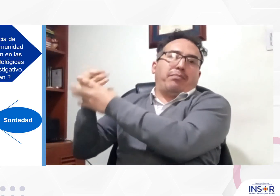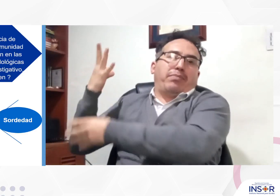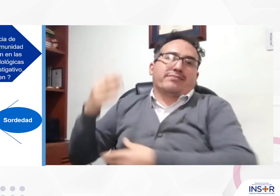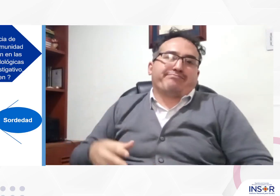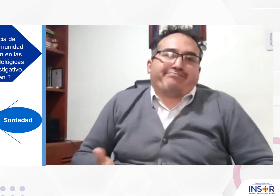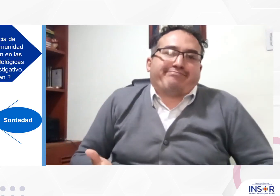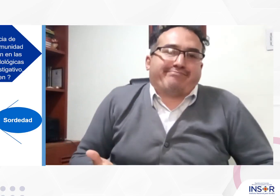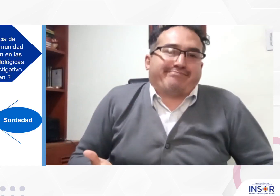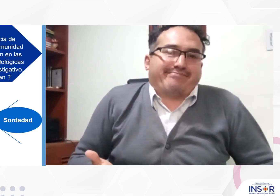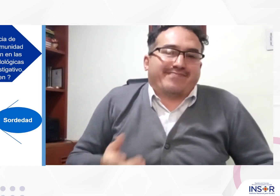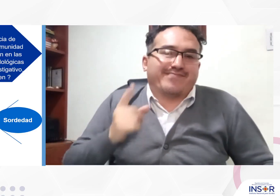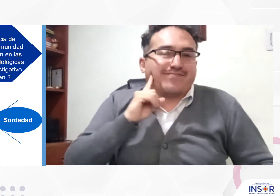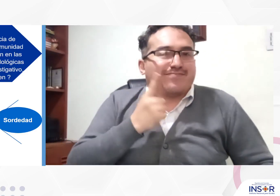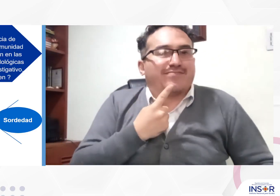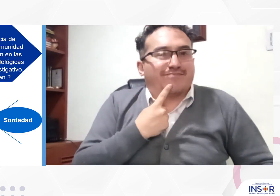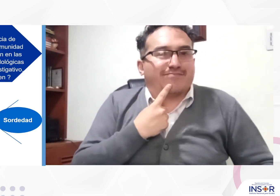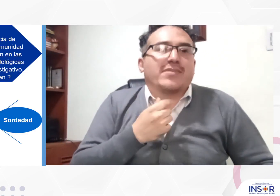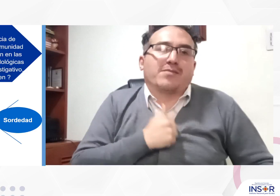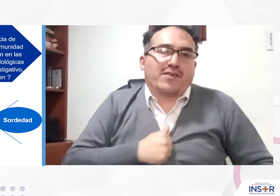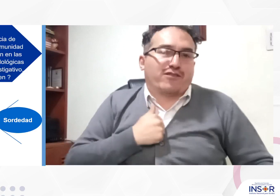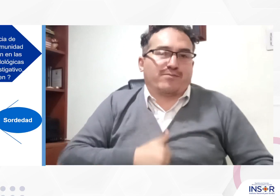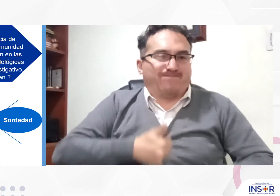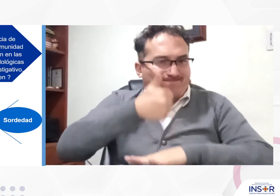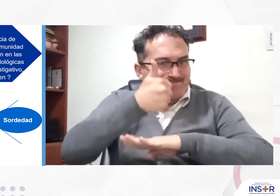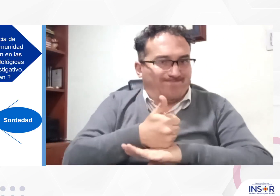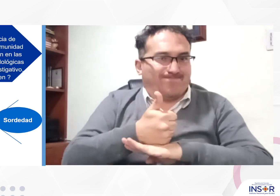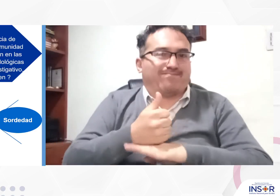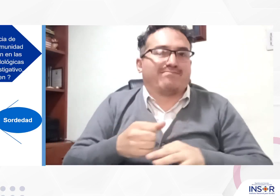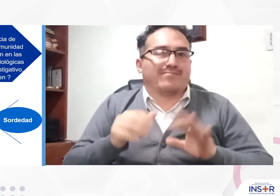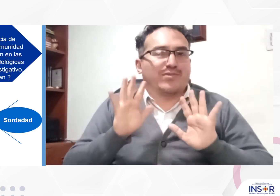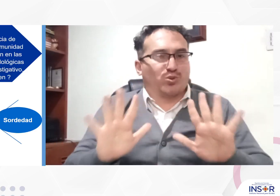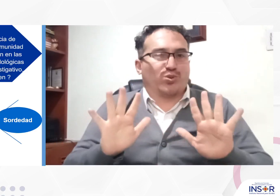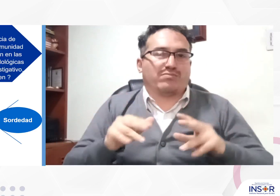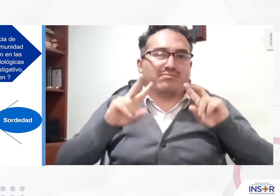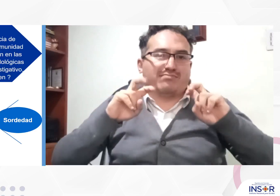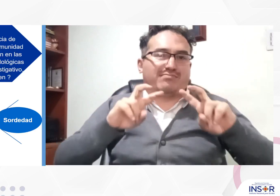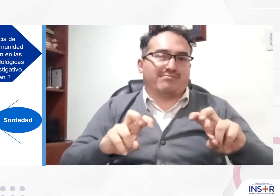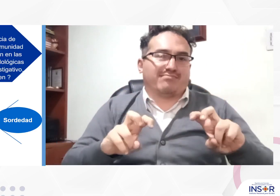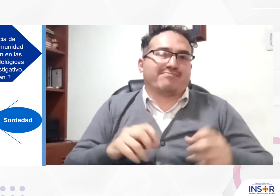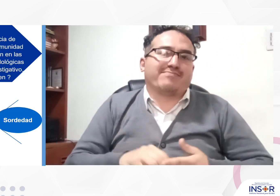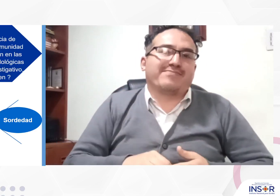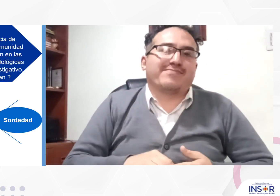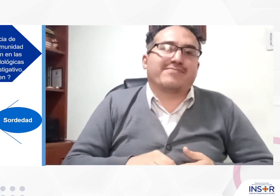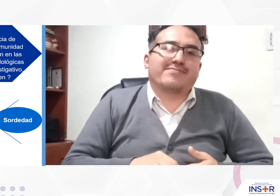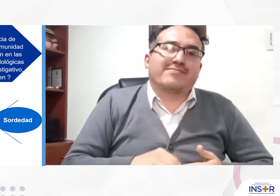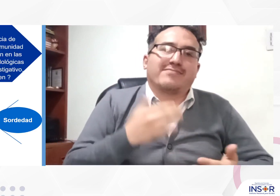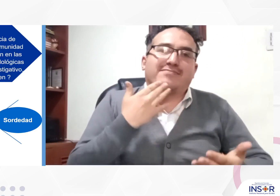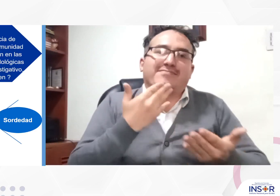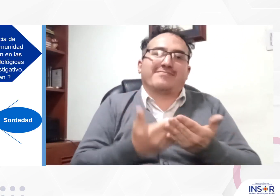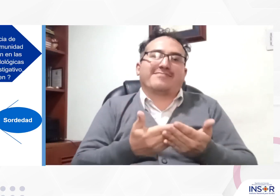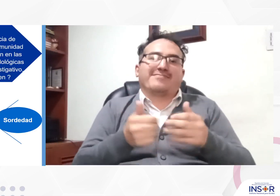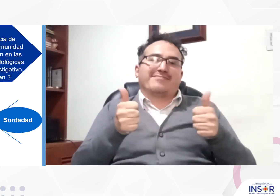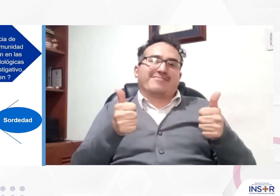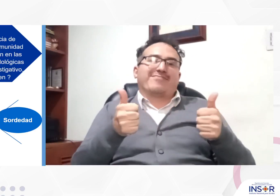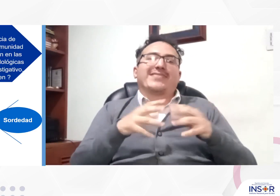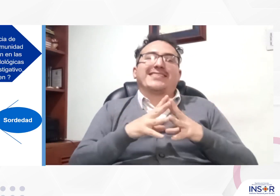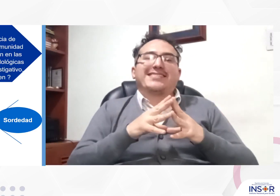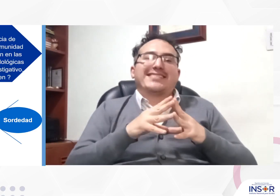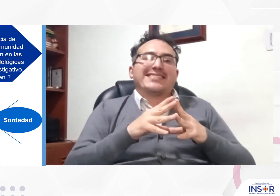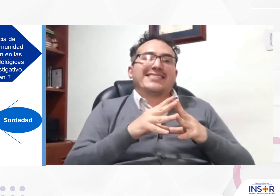esos temas y sean ellos quienes puedan, a través de ese autismo, quienes generen esas formulaciones de